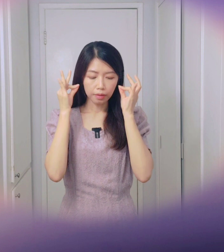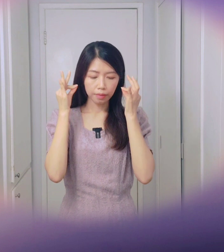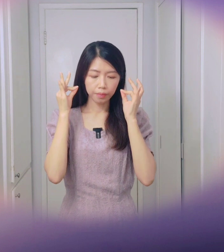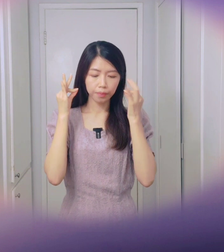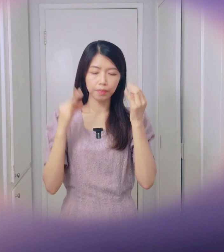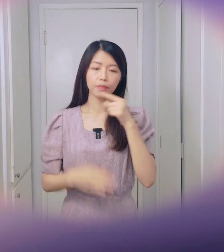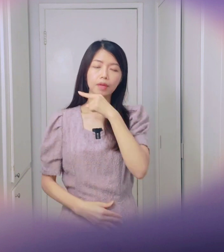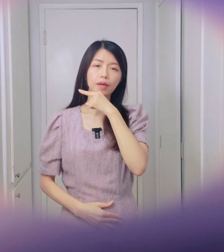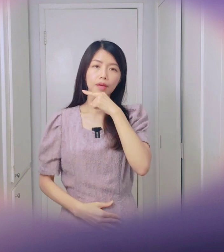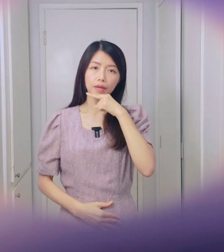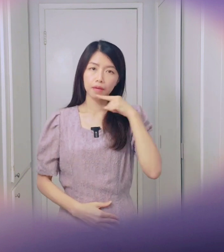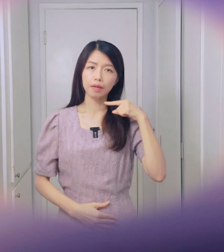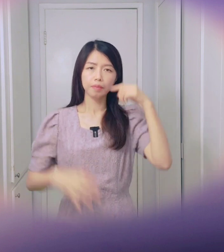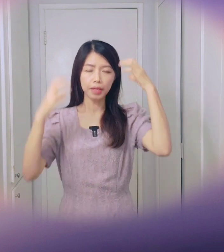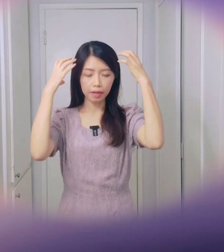물과